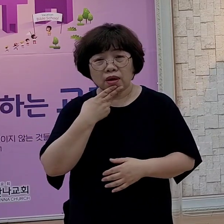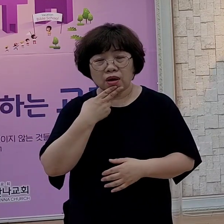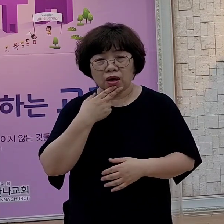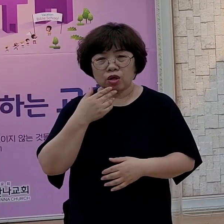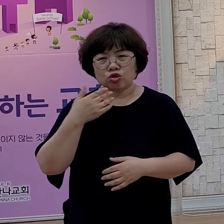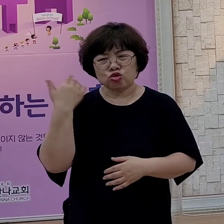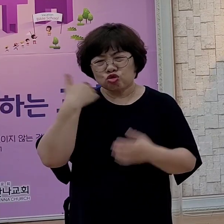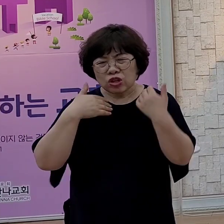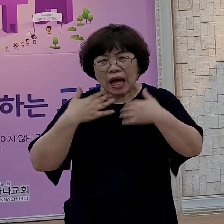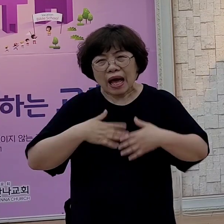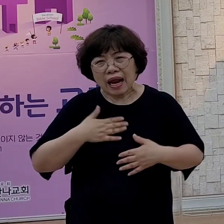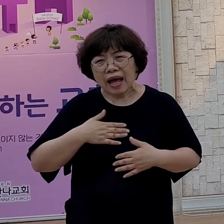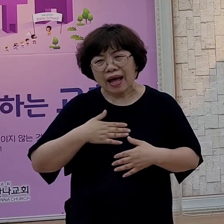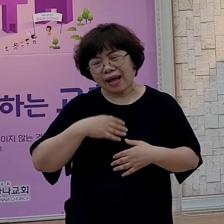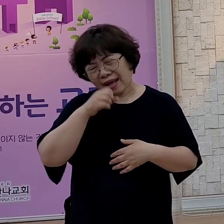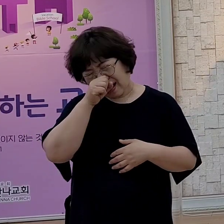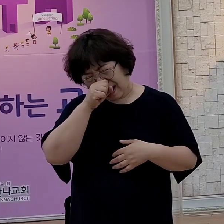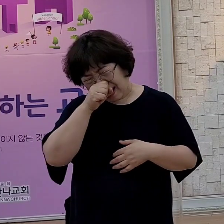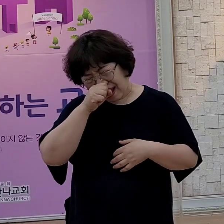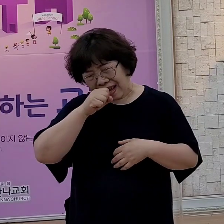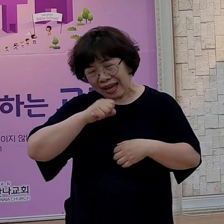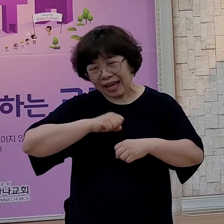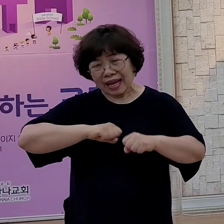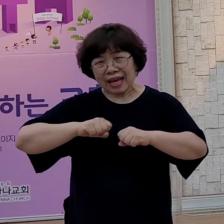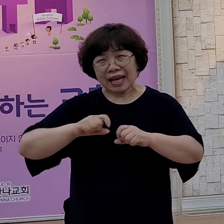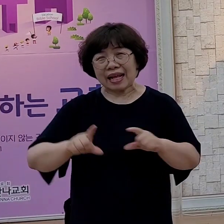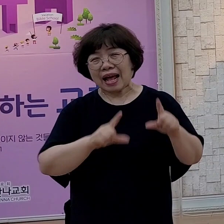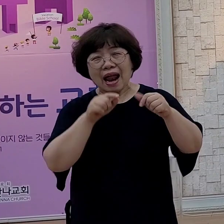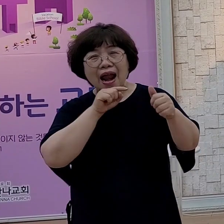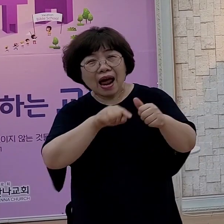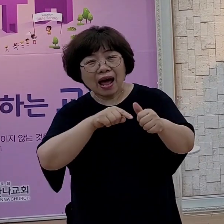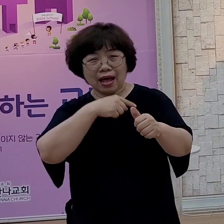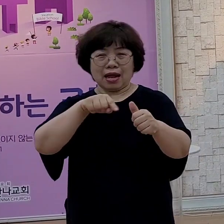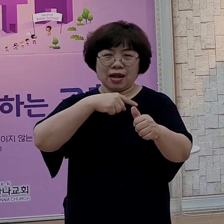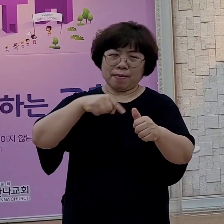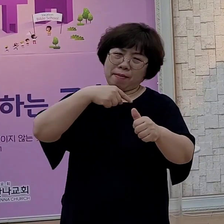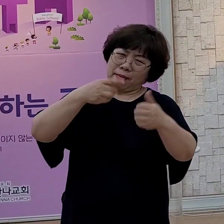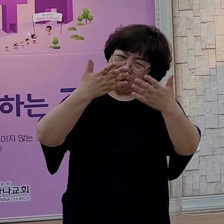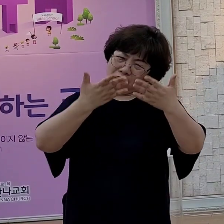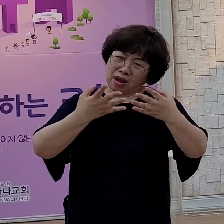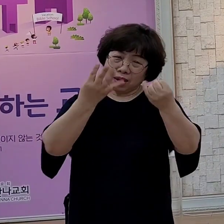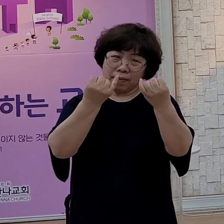때부터 배워온 말 아닙니까? 이게 우리가 하고 싶다고 되는 일이 아닙니다.